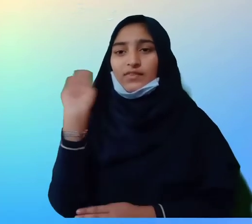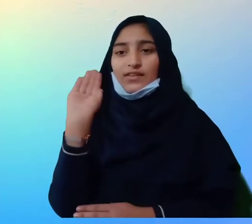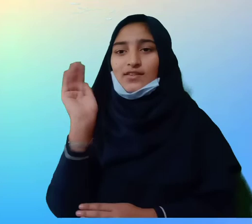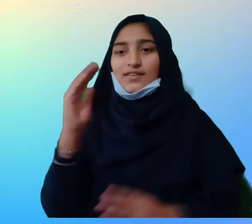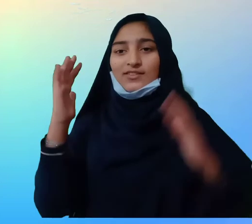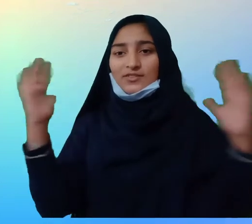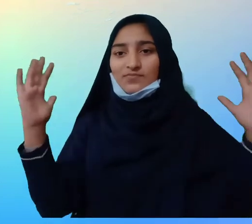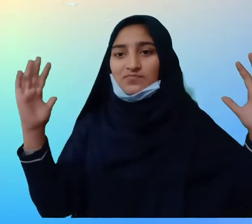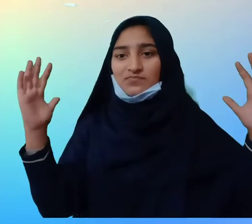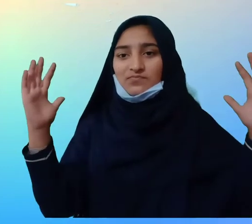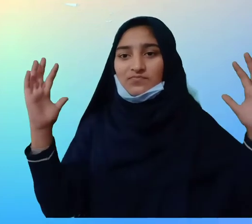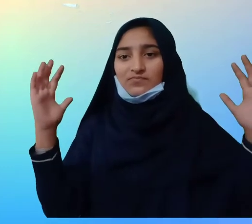अज़दहा